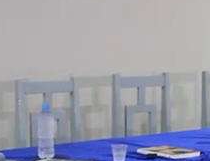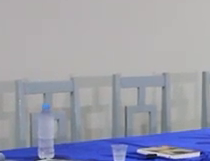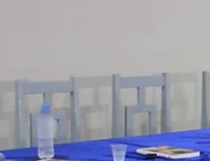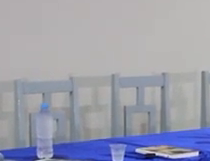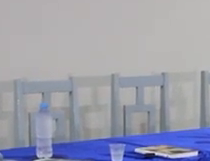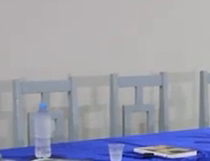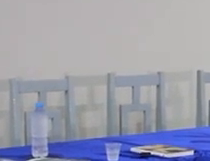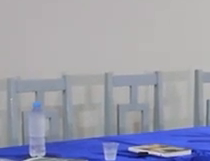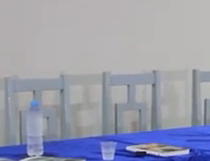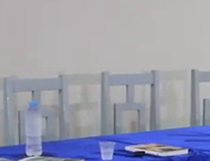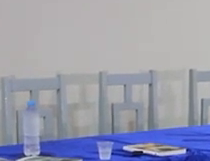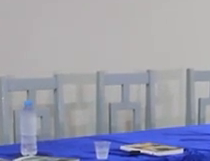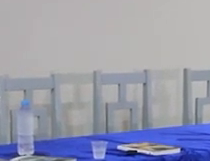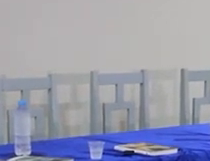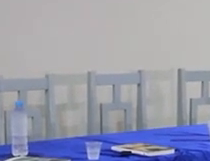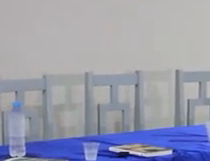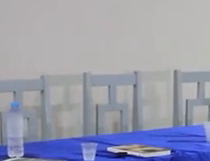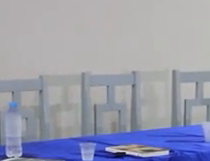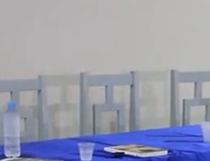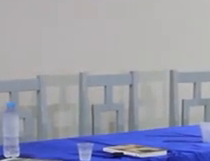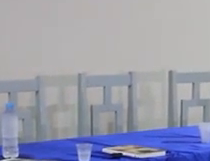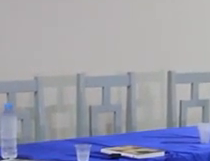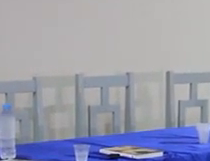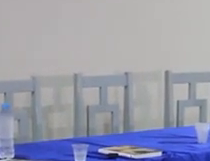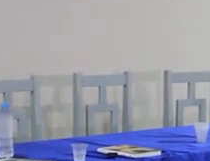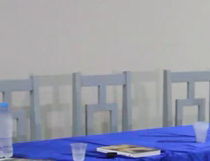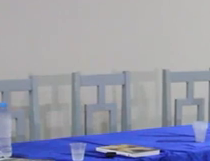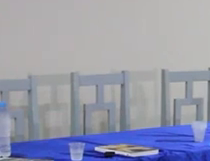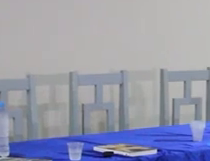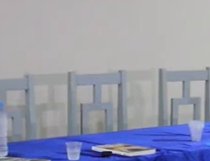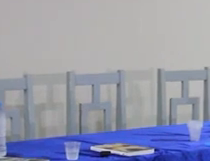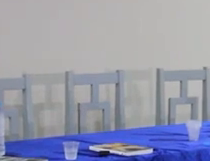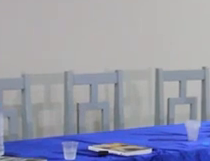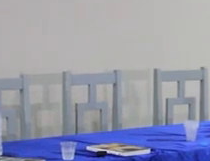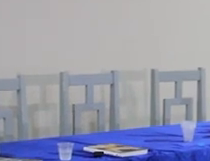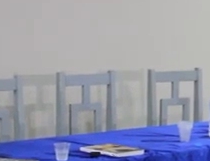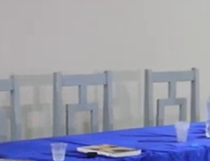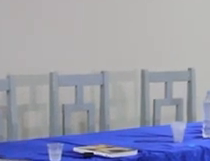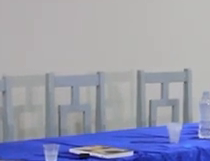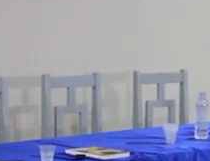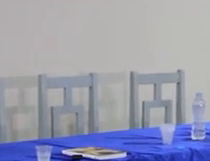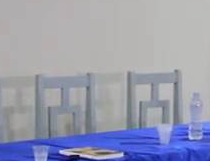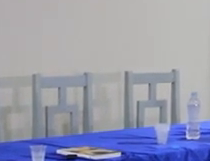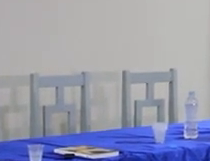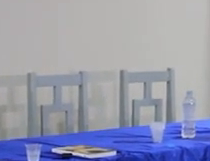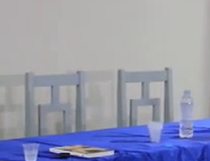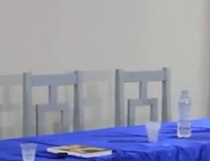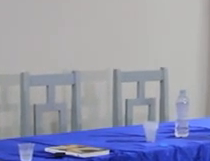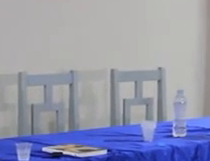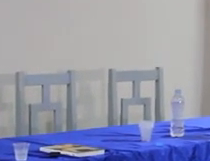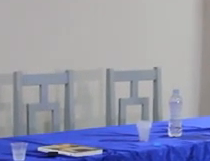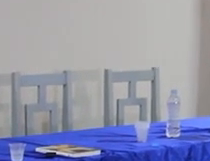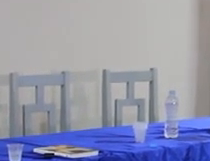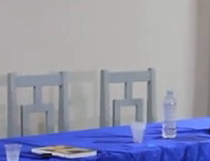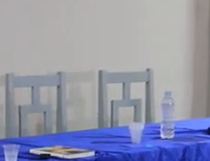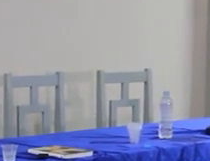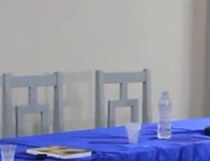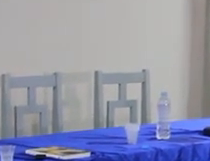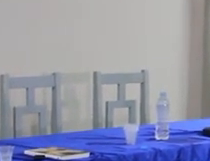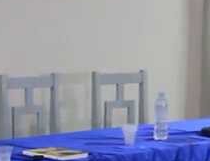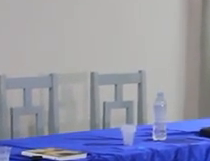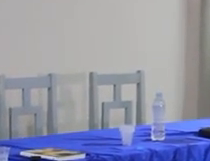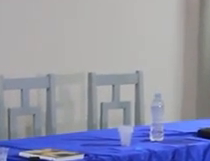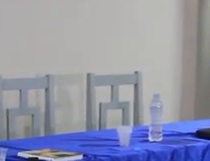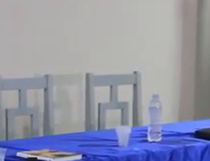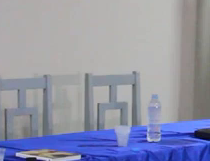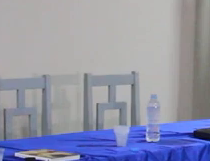chamava Praça Áurea, antigamente. Eu disse, tio, e é o homem que revolucionou Curitiba. Ópera